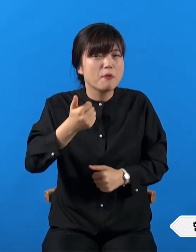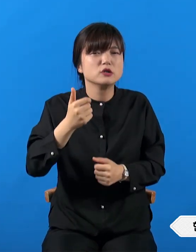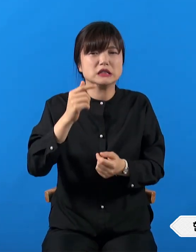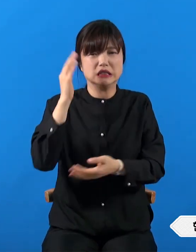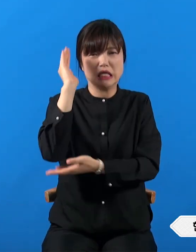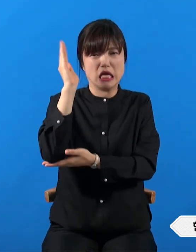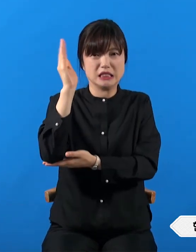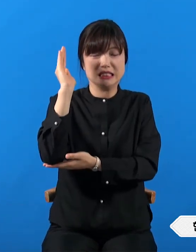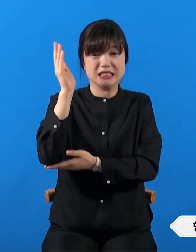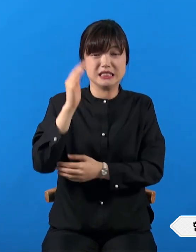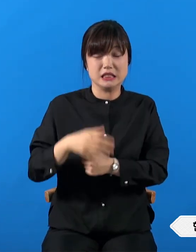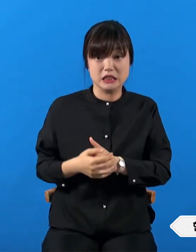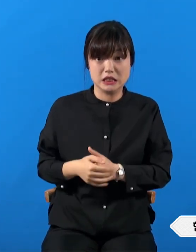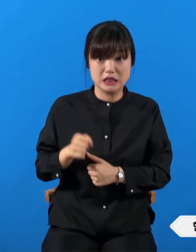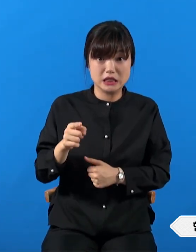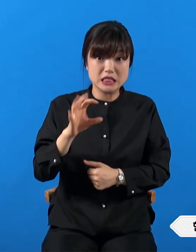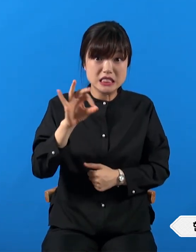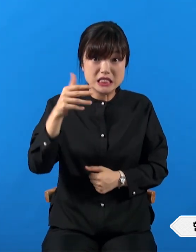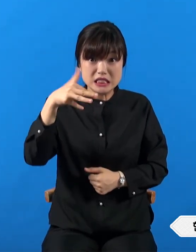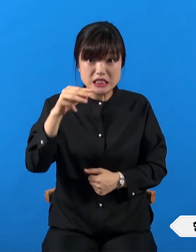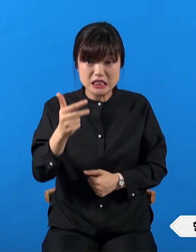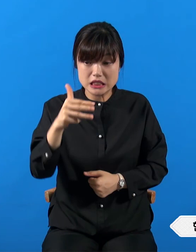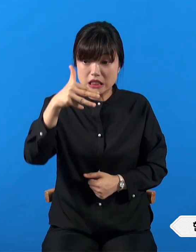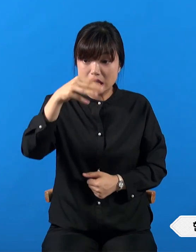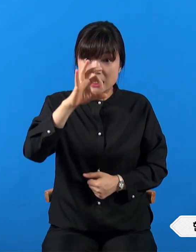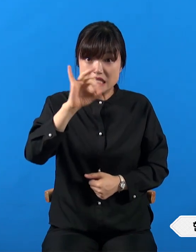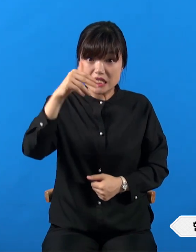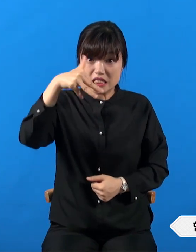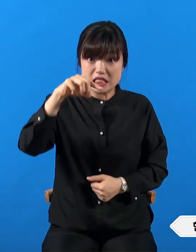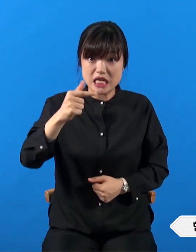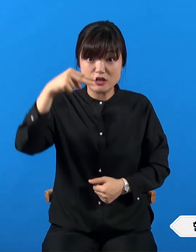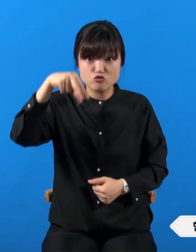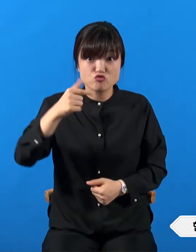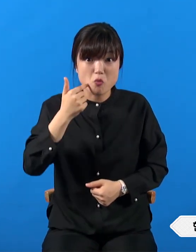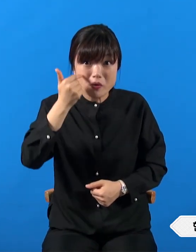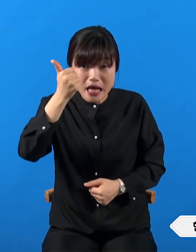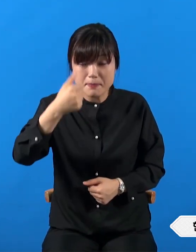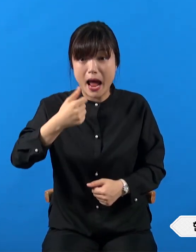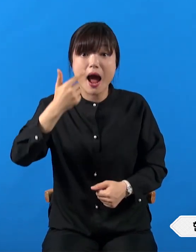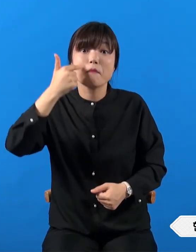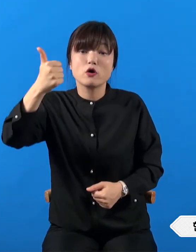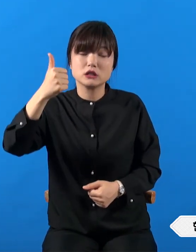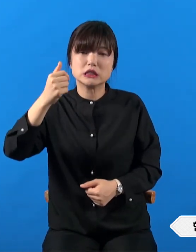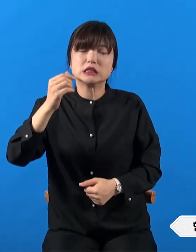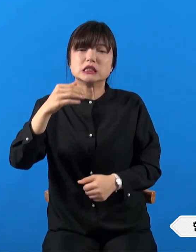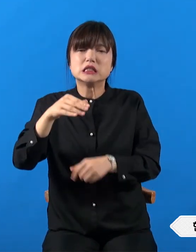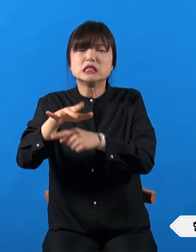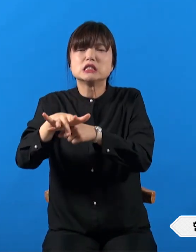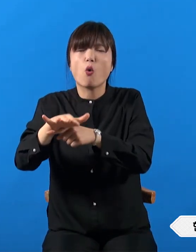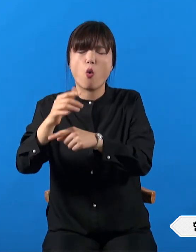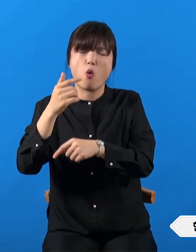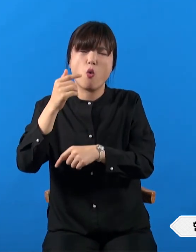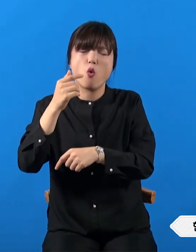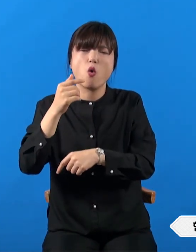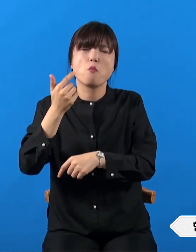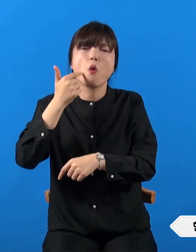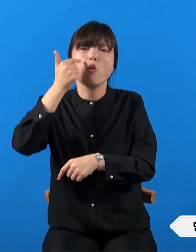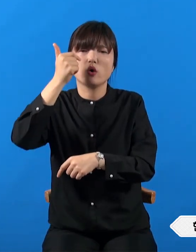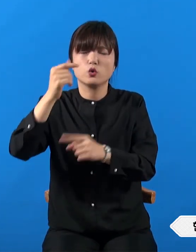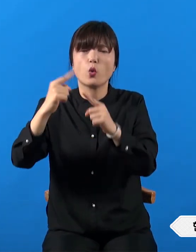얘기를 했습니다. 자기 아버지도 시골교회 목사님이셨는데 아버지는 말을